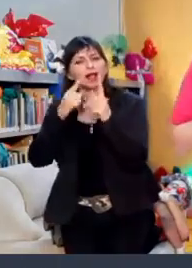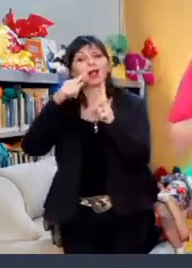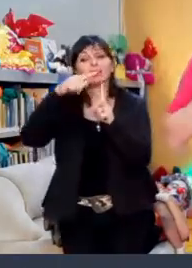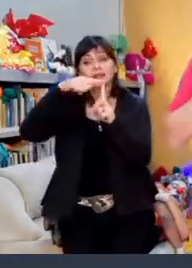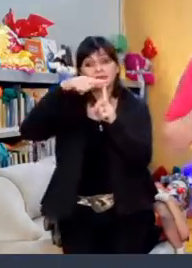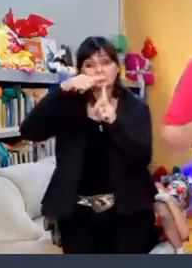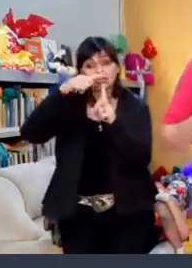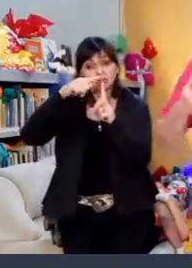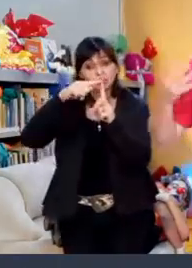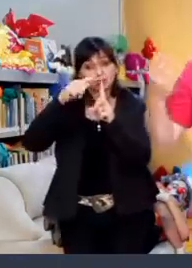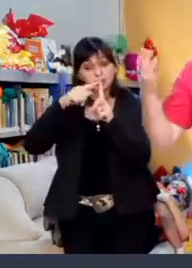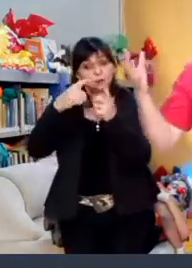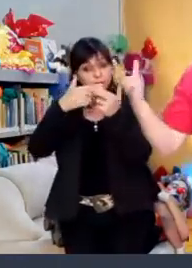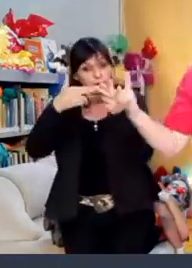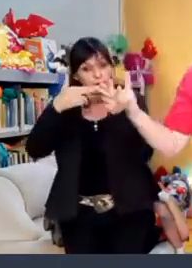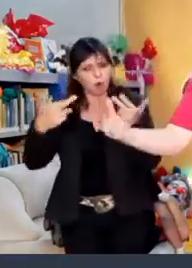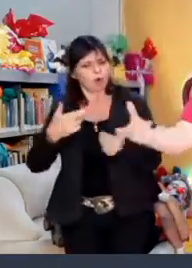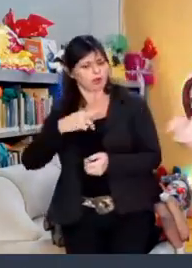elementos que